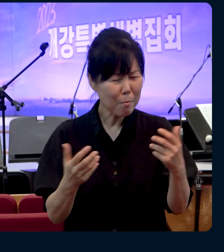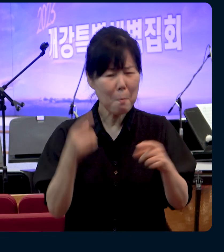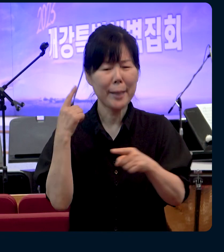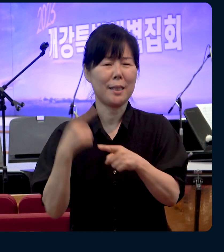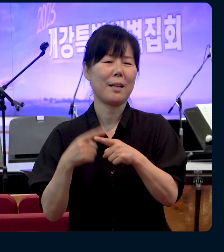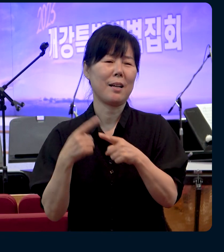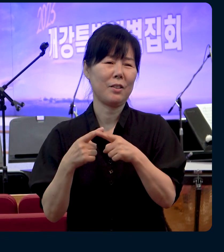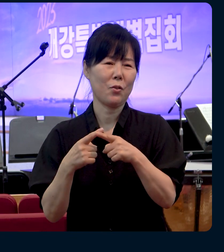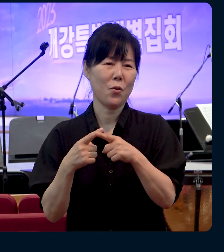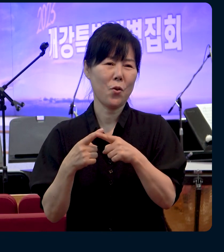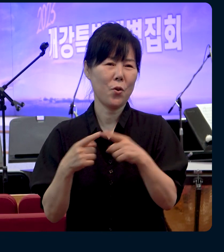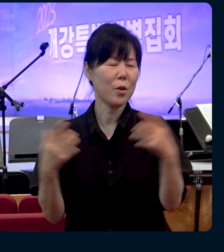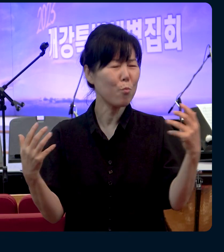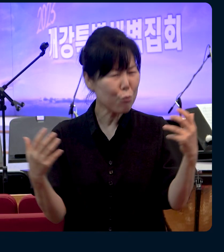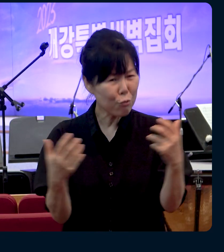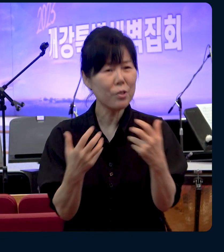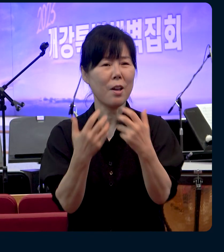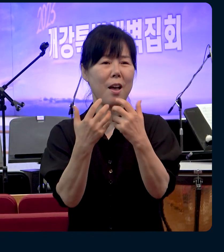그 풍성함이